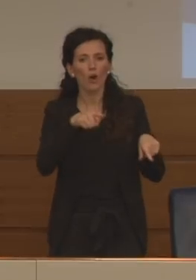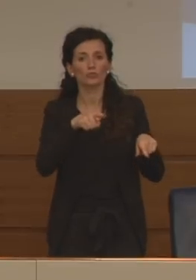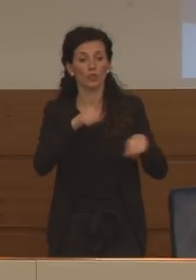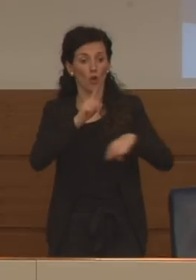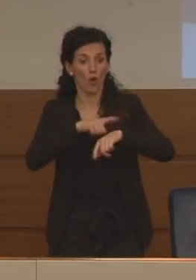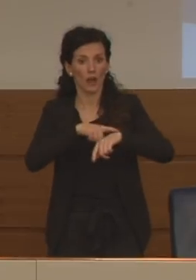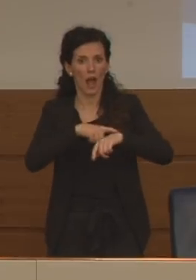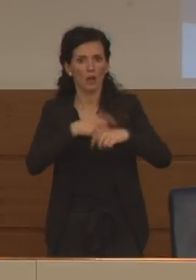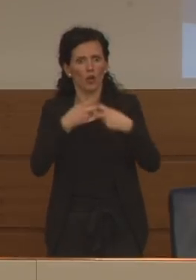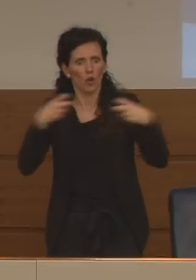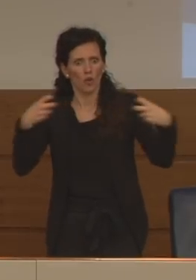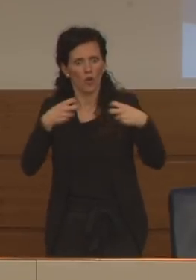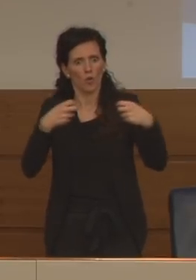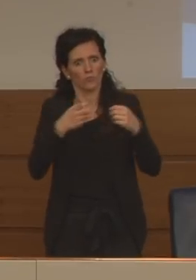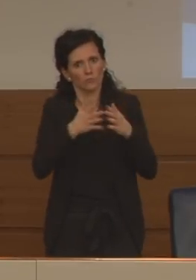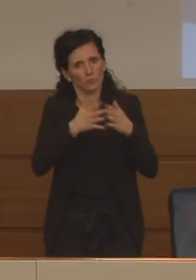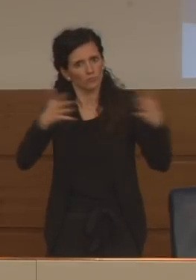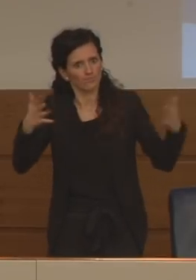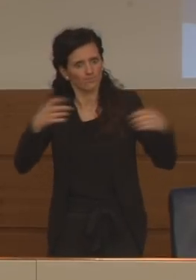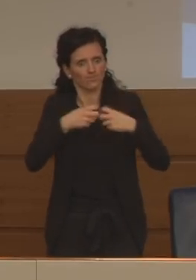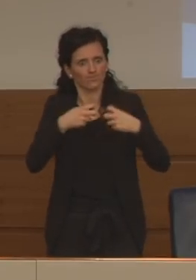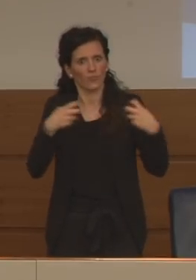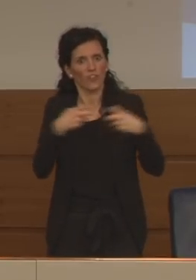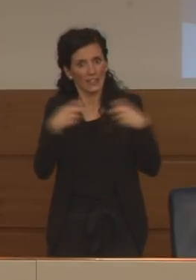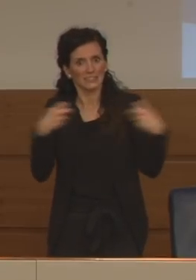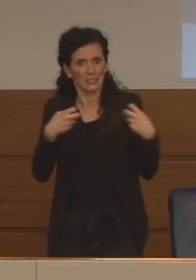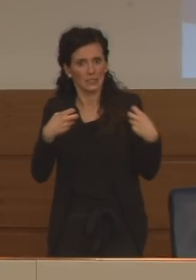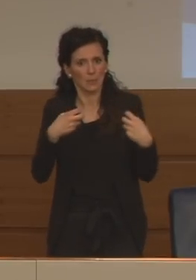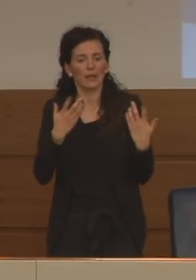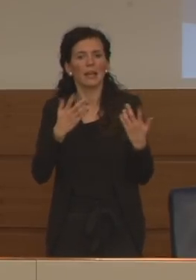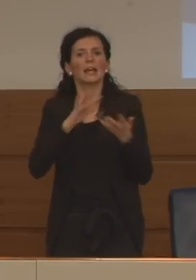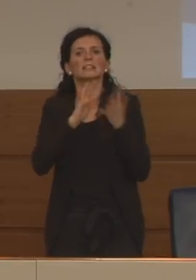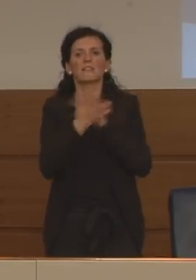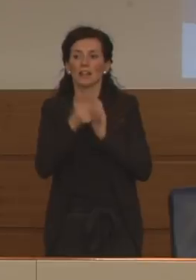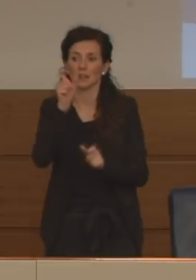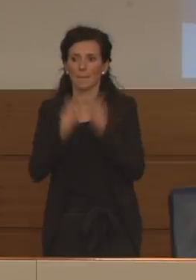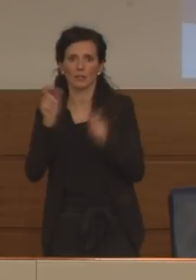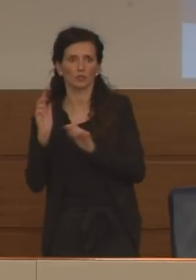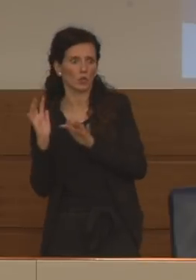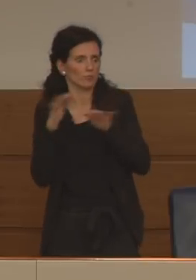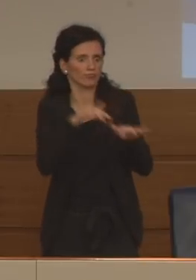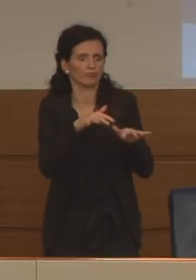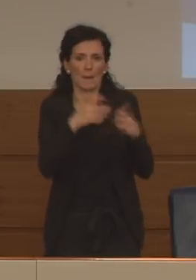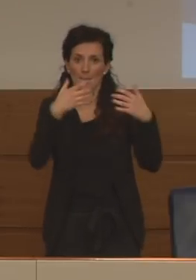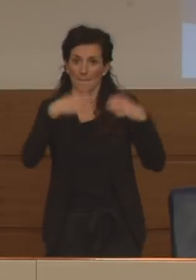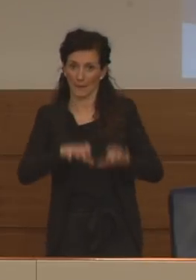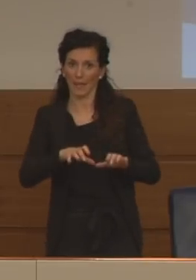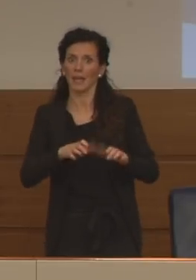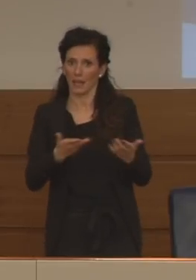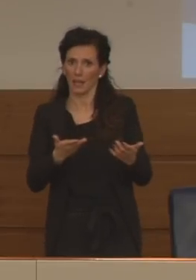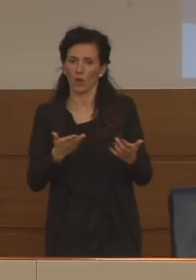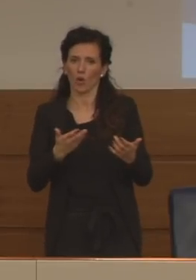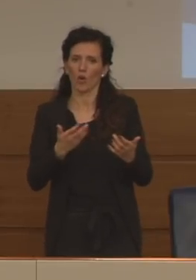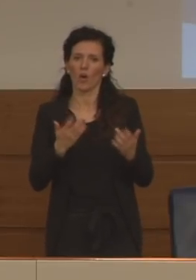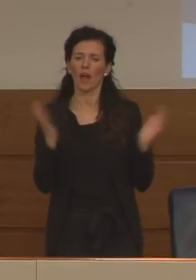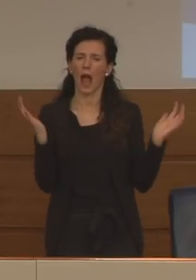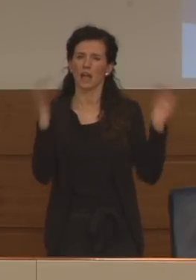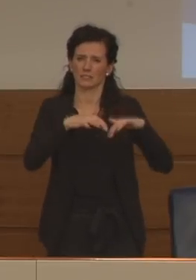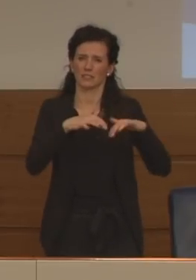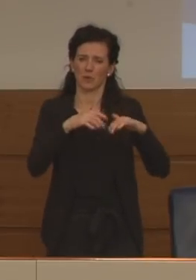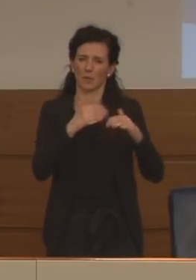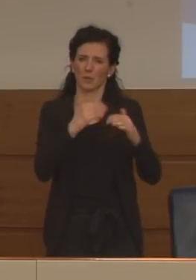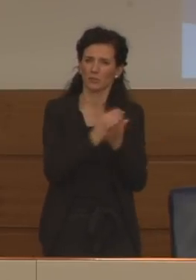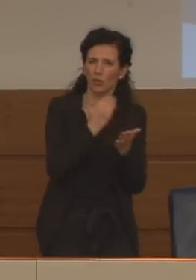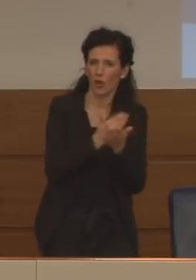ampio si riduce la concentrazione in quell'orario in cui aperto e quindi gli eventuali anche